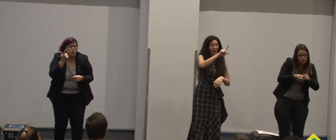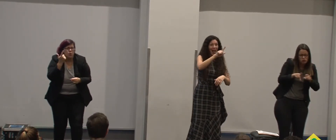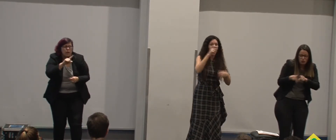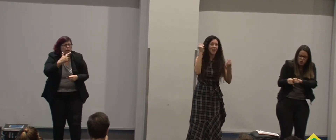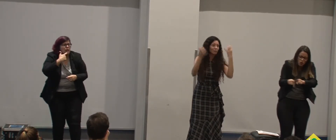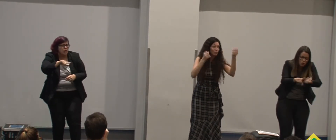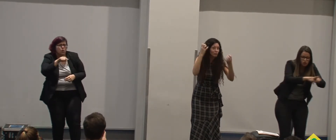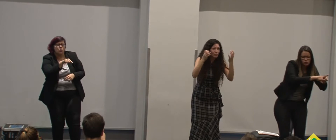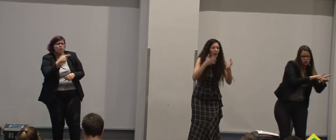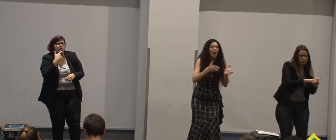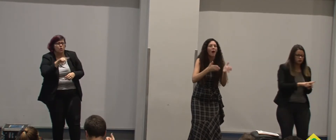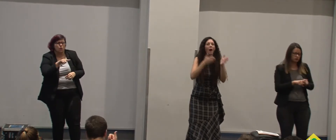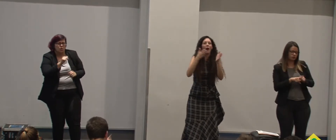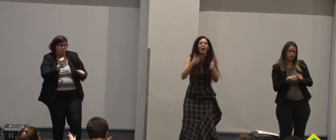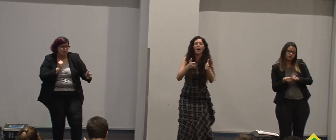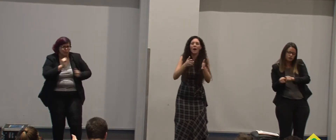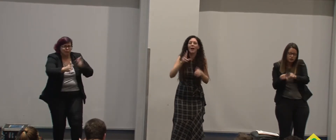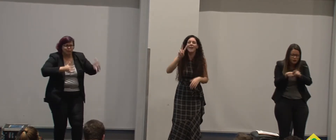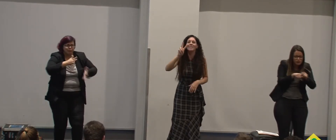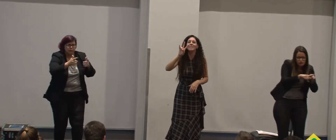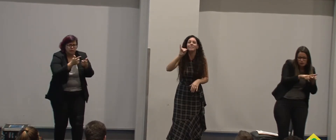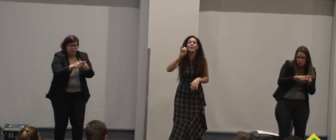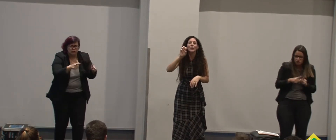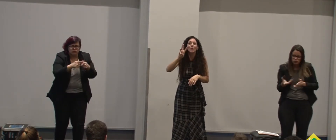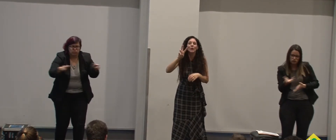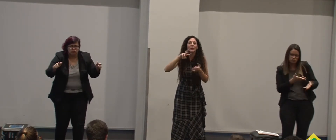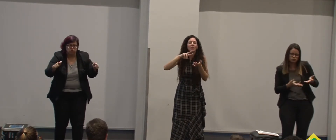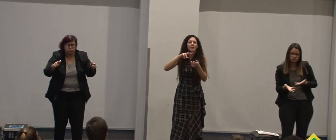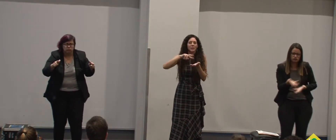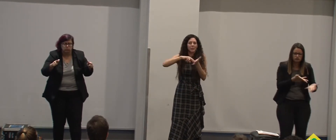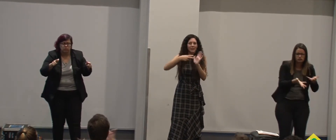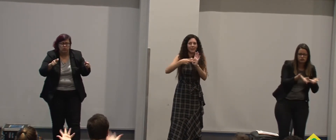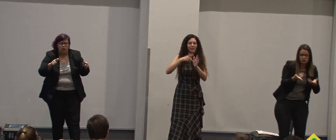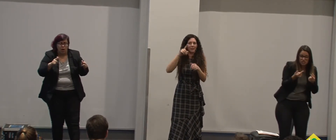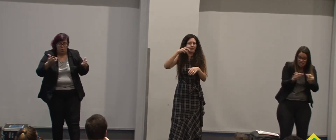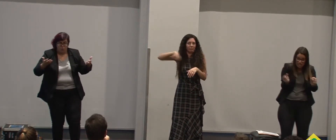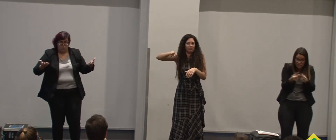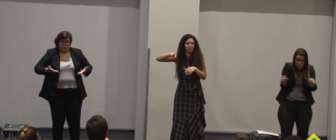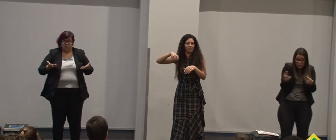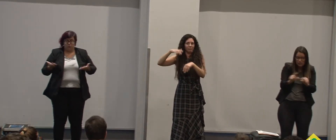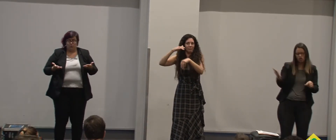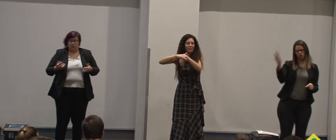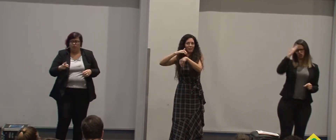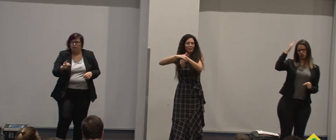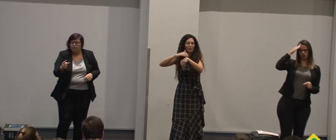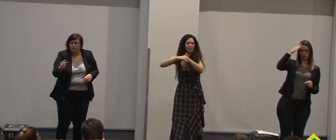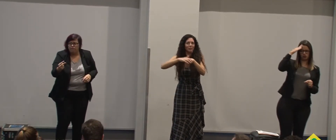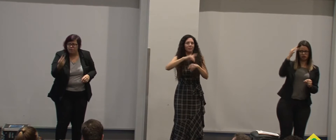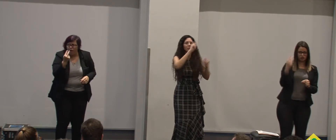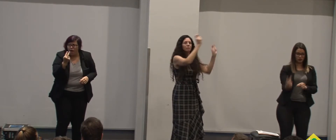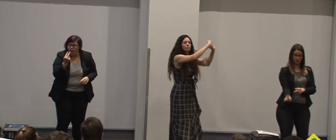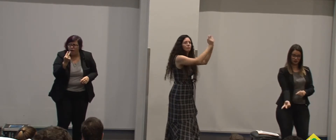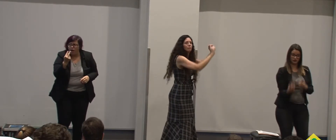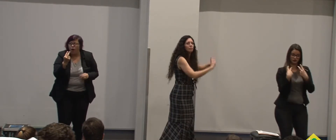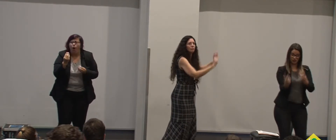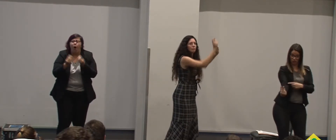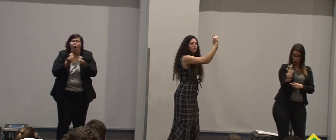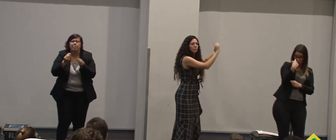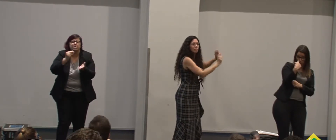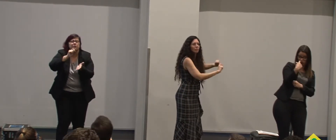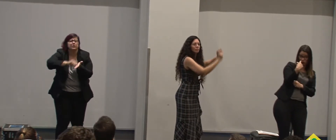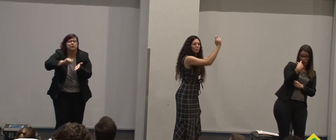frase, e aí essa frase pode ser feita em língua de sinais americana, e depois eles podem fazer